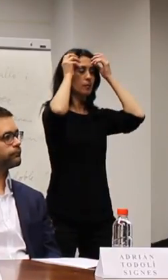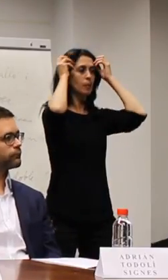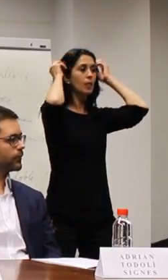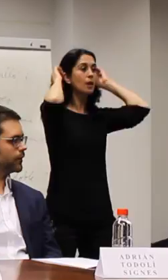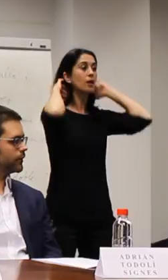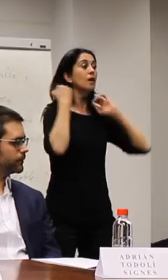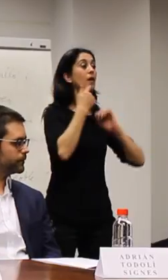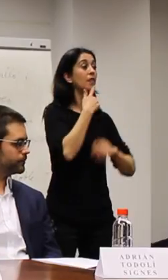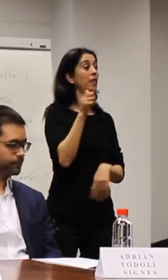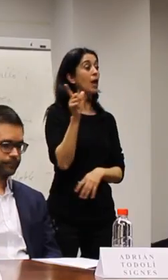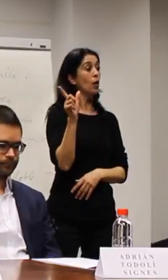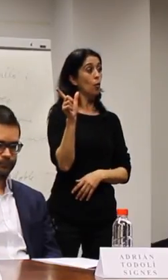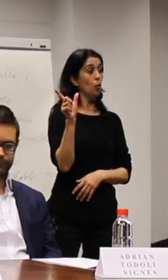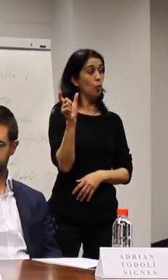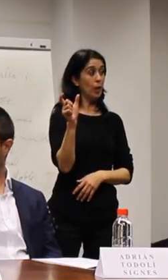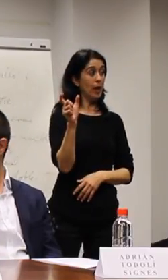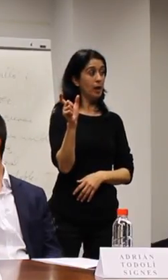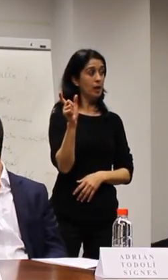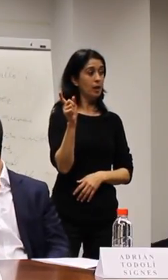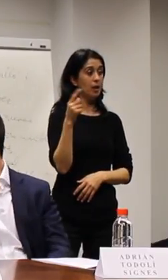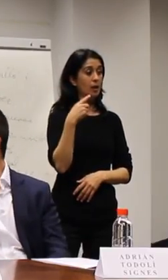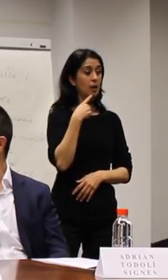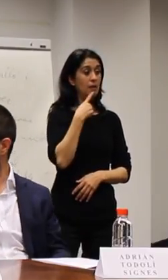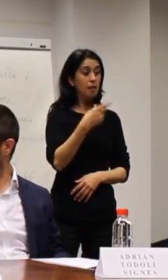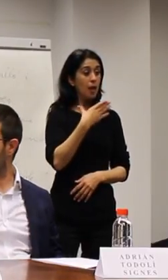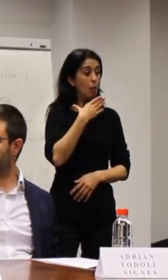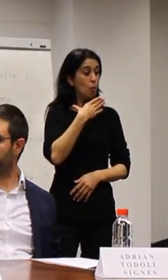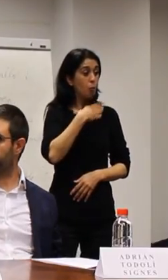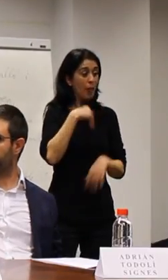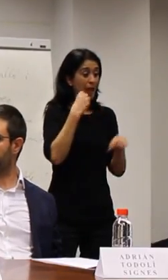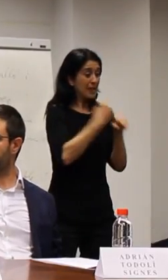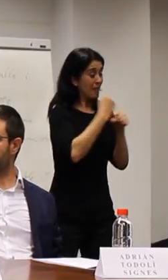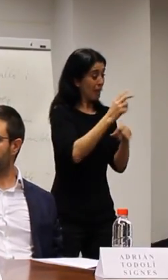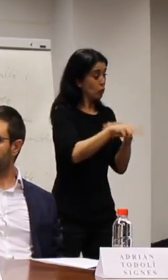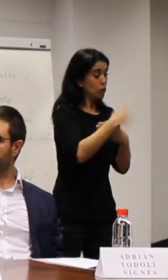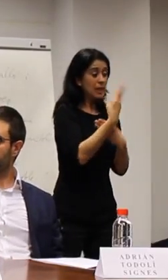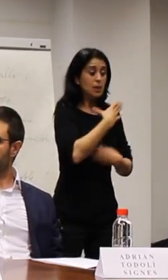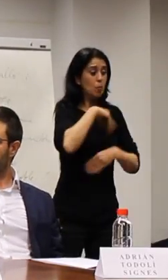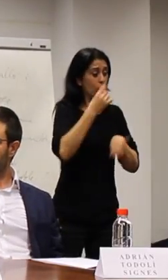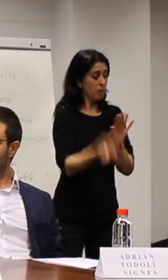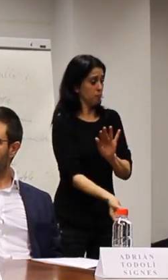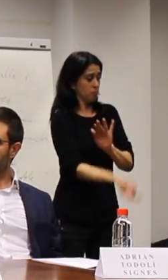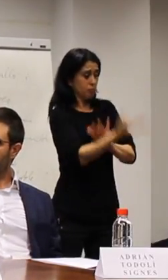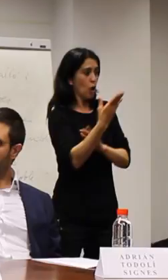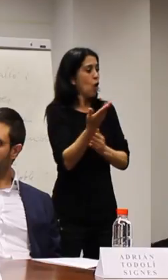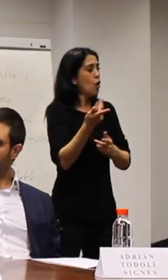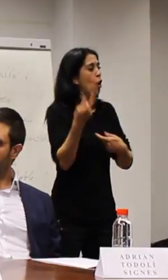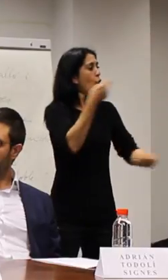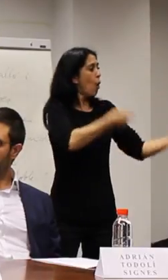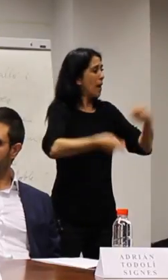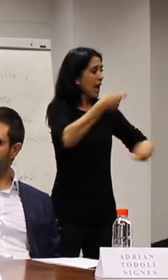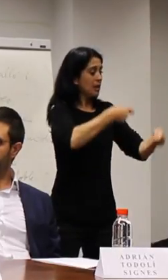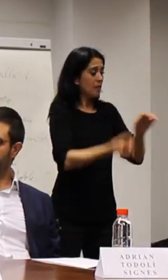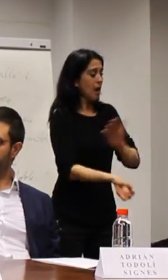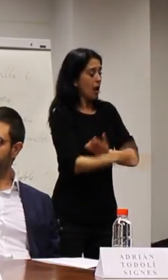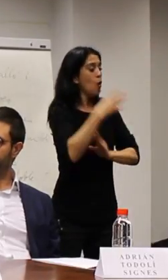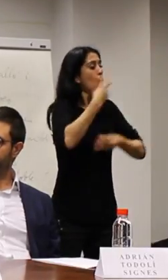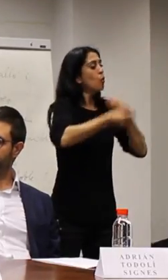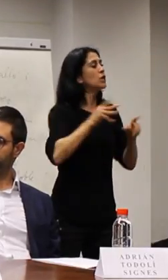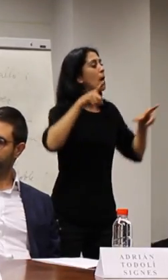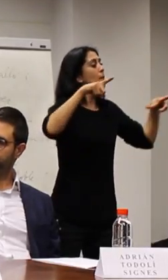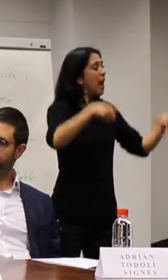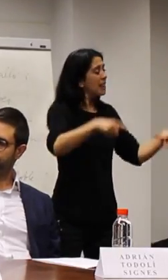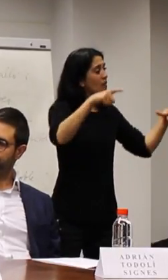los trabajadores del taxi de posibles cooperativas que utilicen una plataforma de software libre y superen la lógica